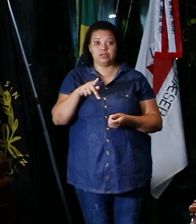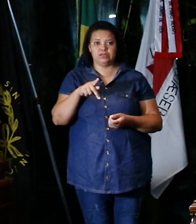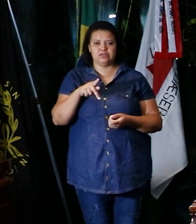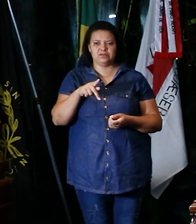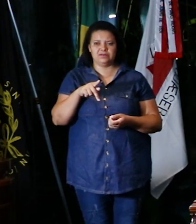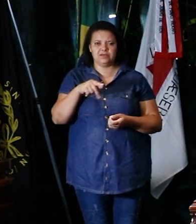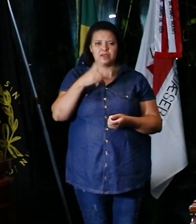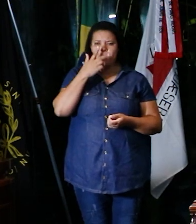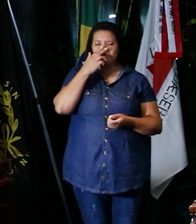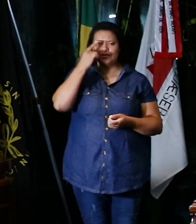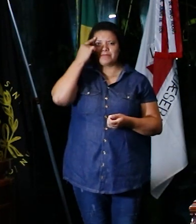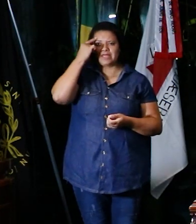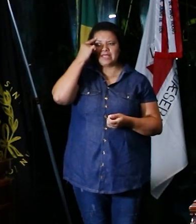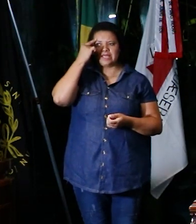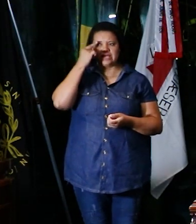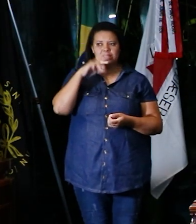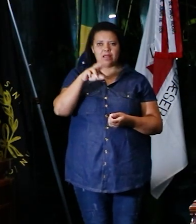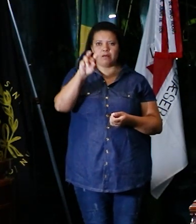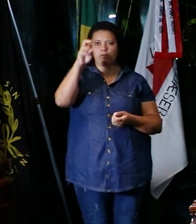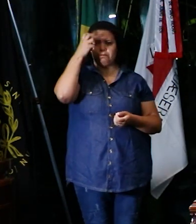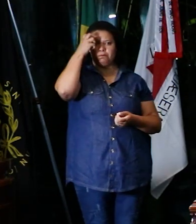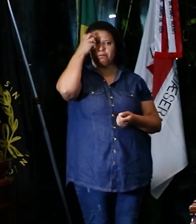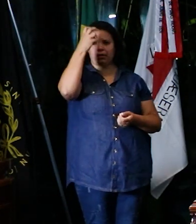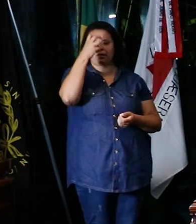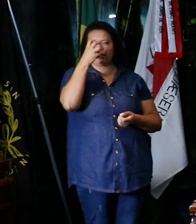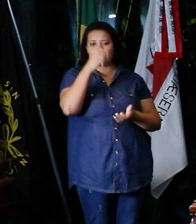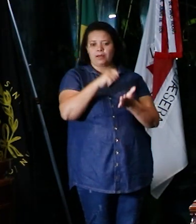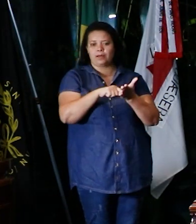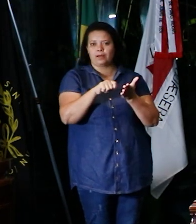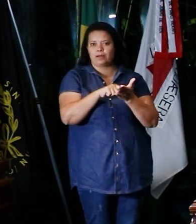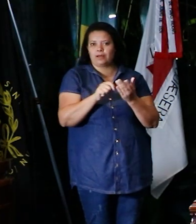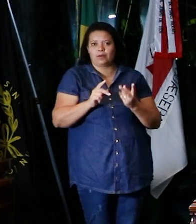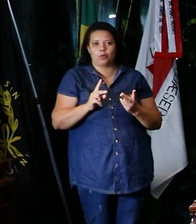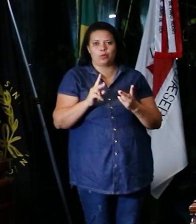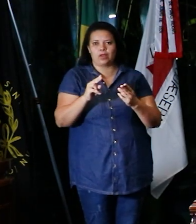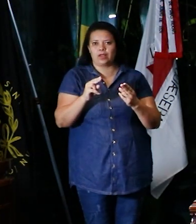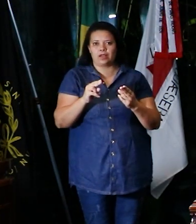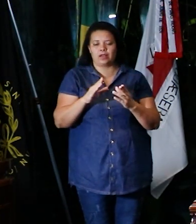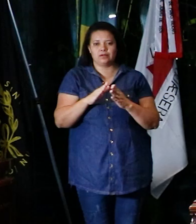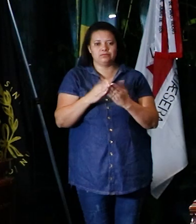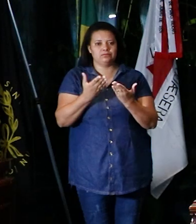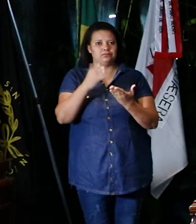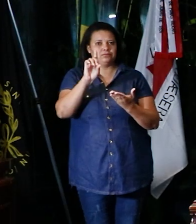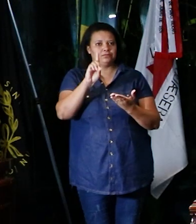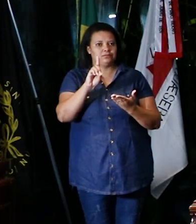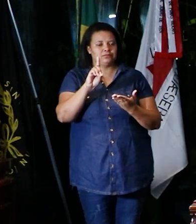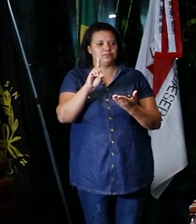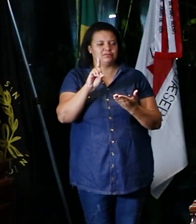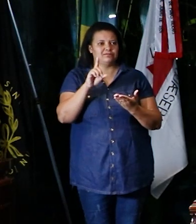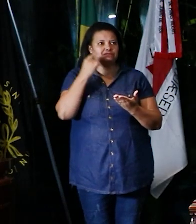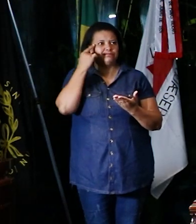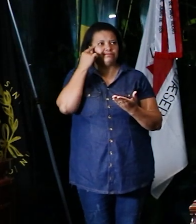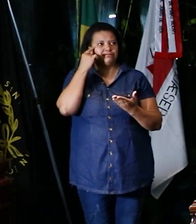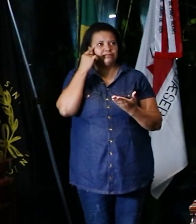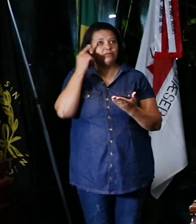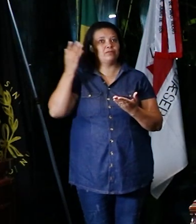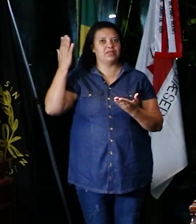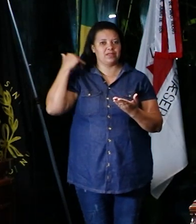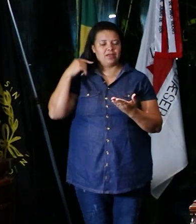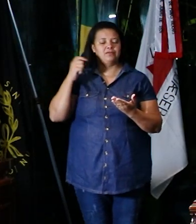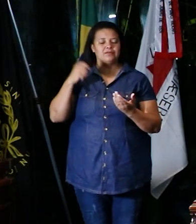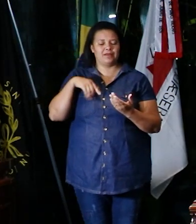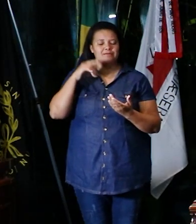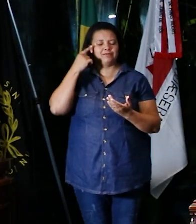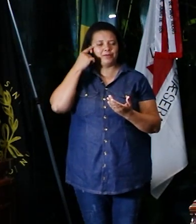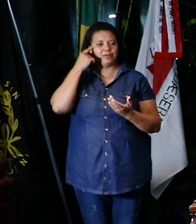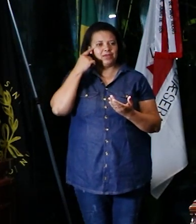da escritura, é alguma coisa que dava para